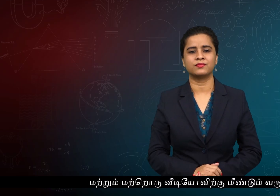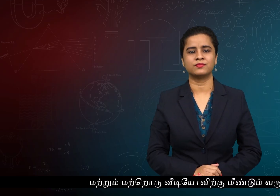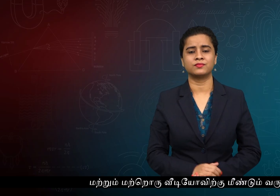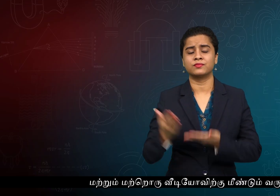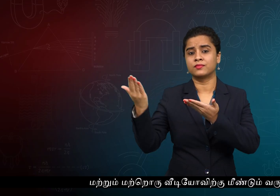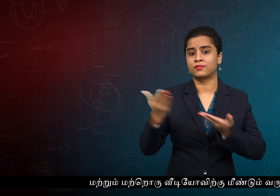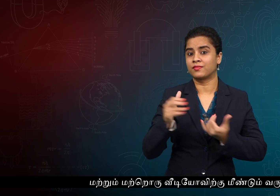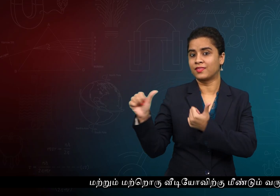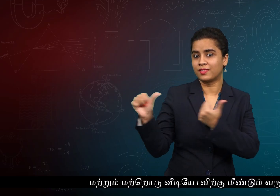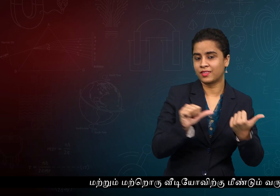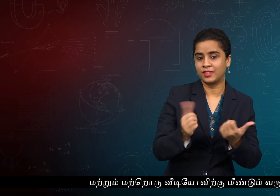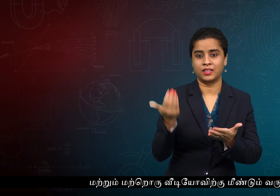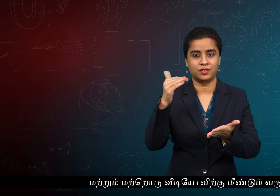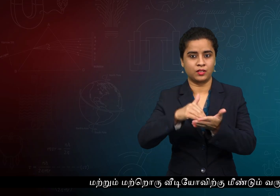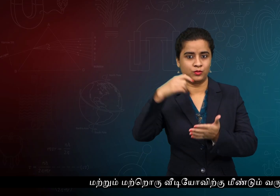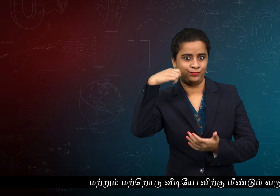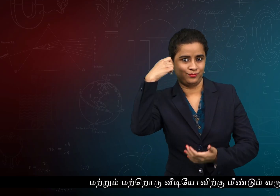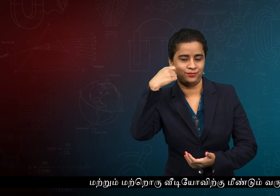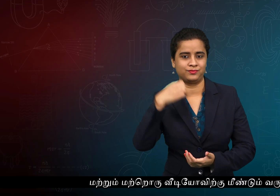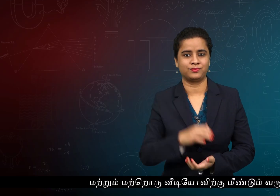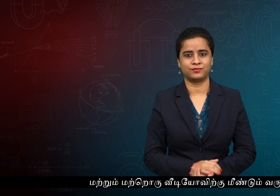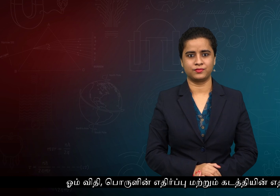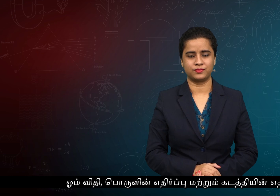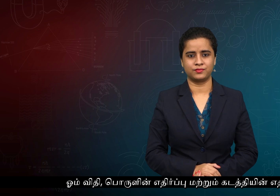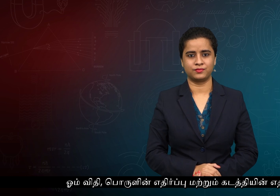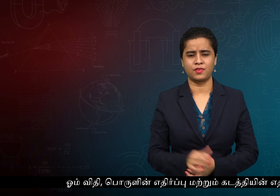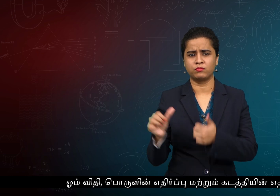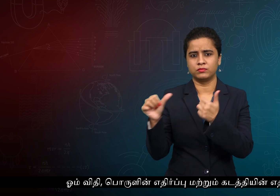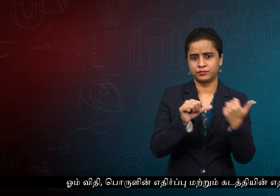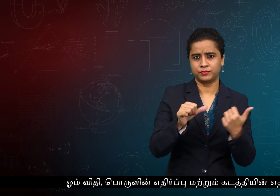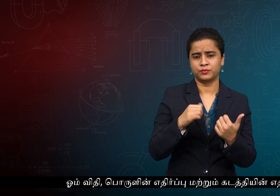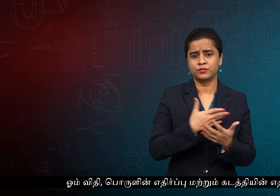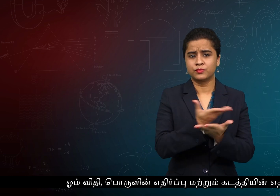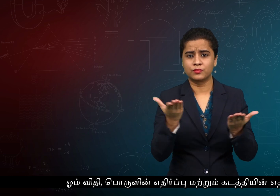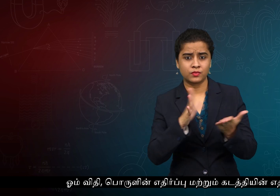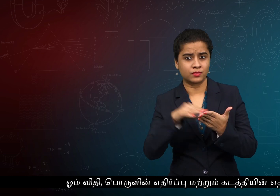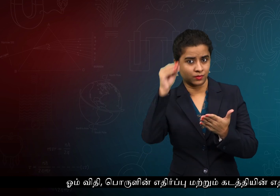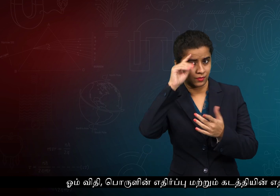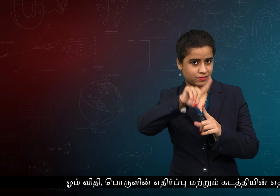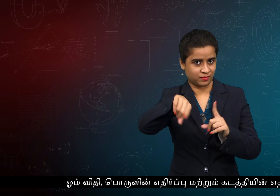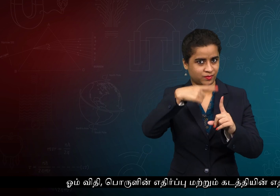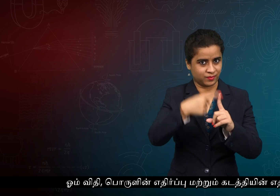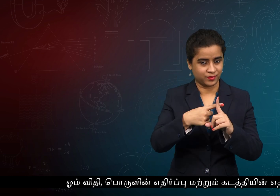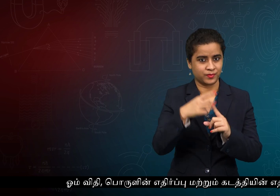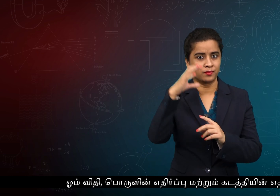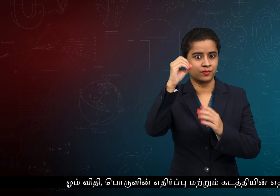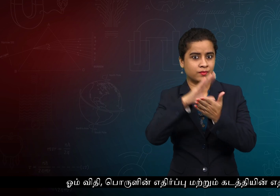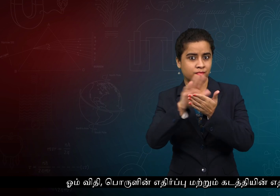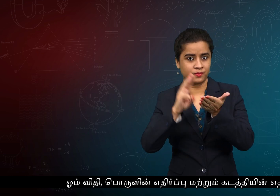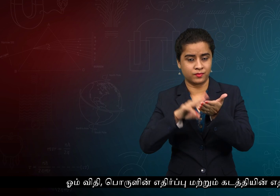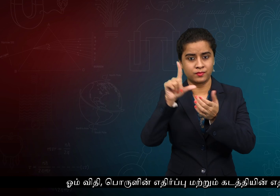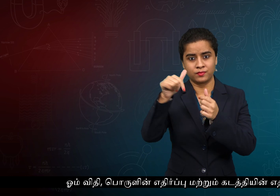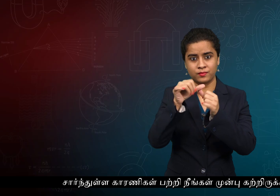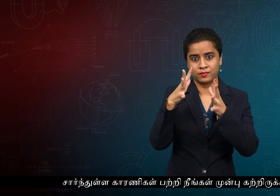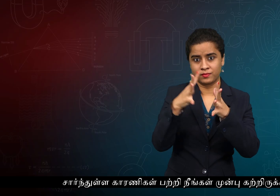இன்று மற்றொரு காணொளியை காண மீண்டும் உங்களை வரவேற்கிறேன். ஓம் விதி, பொருளின் மின்தடை மற்றும்